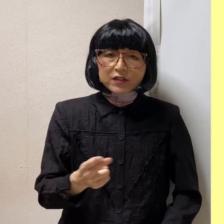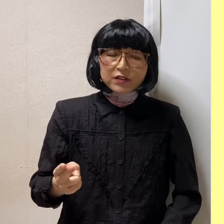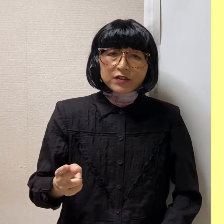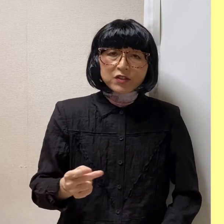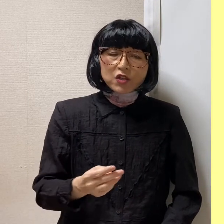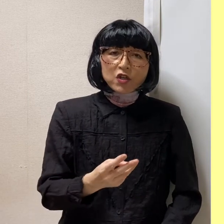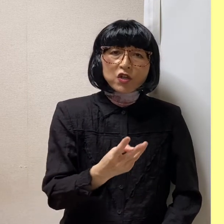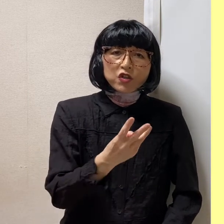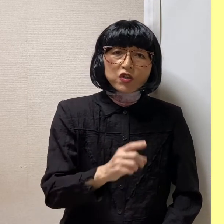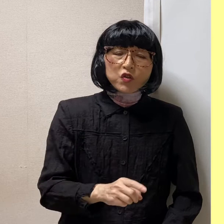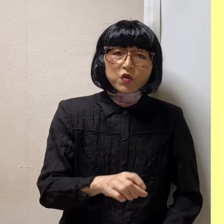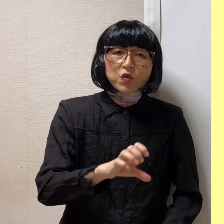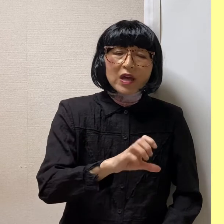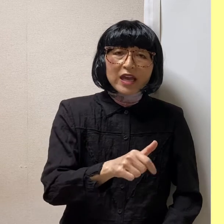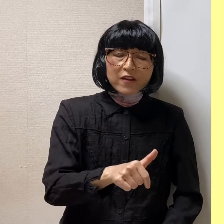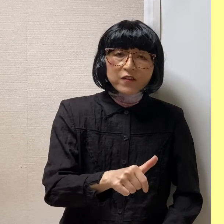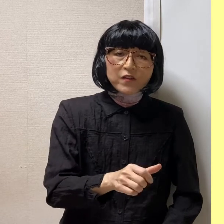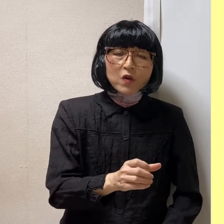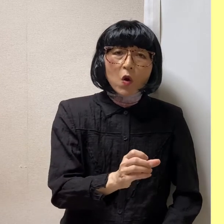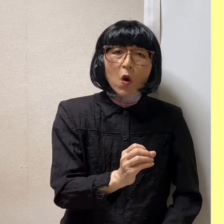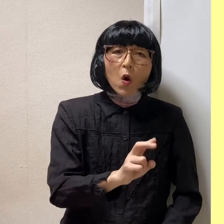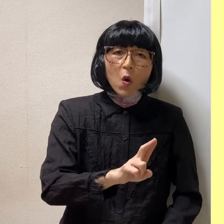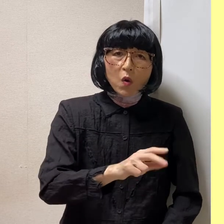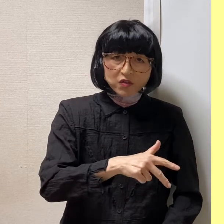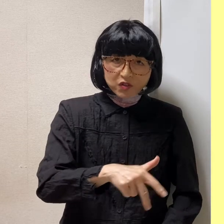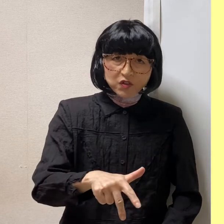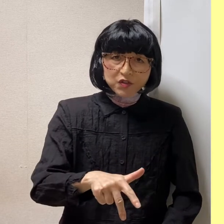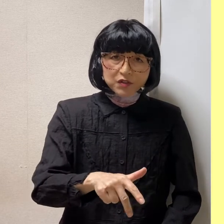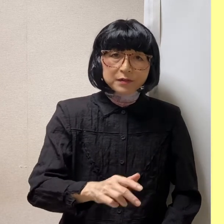I believed in UFOs.